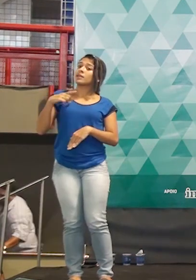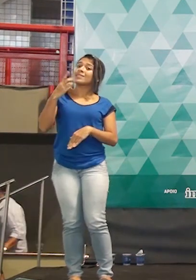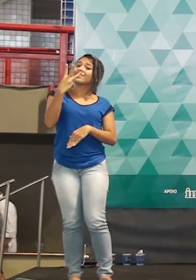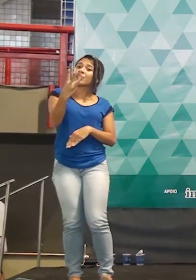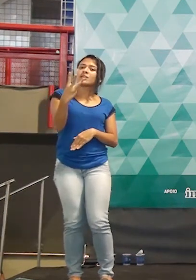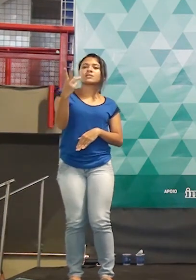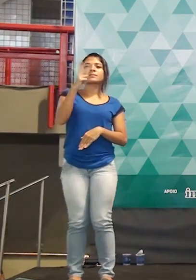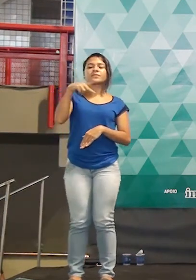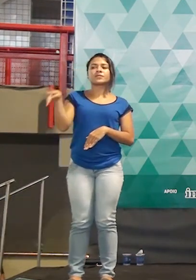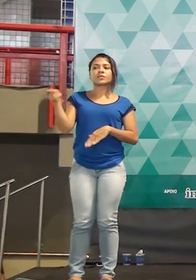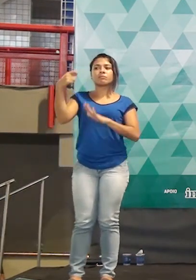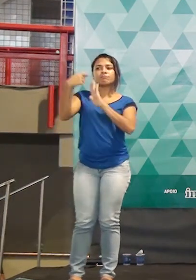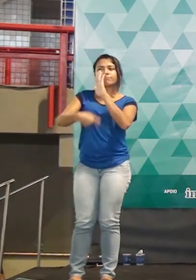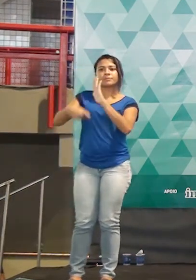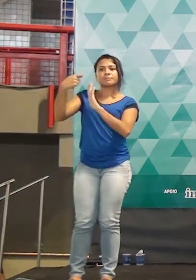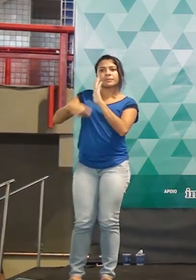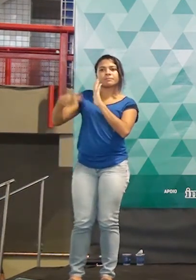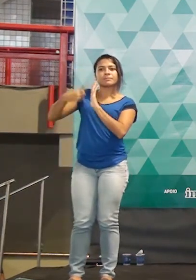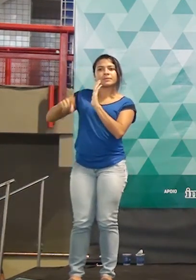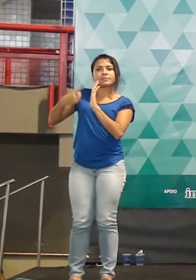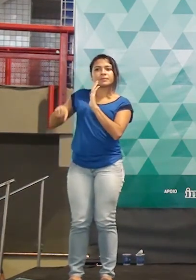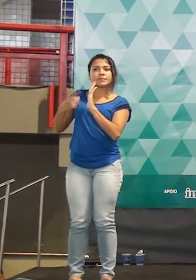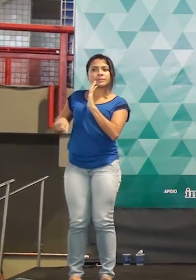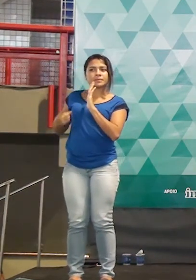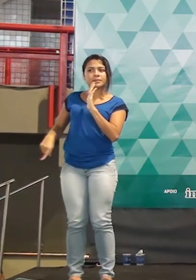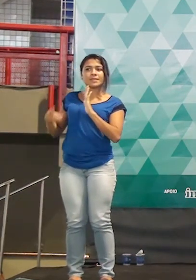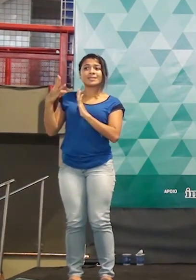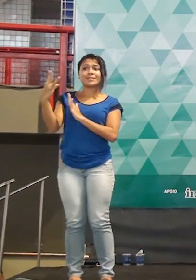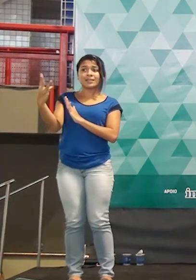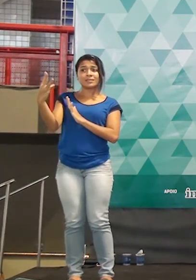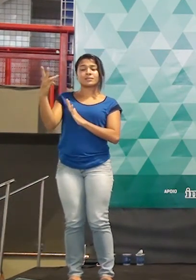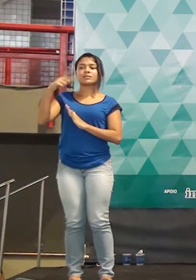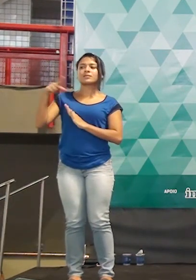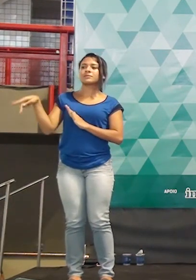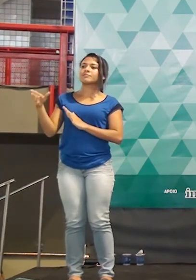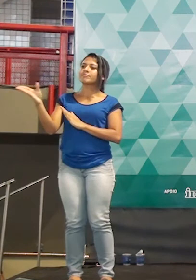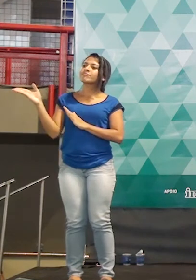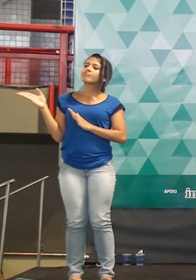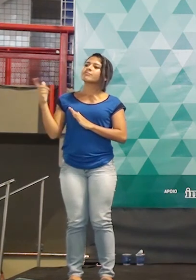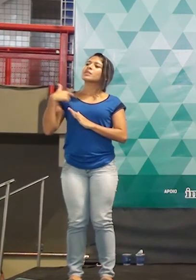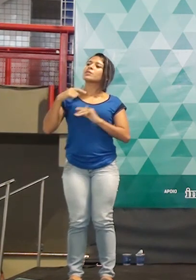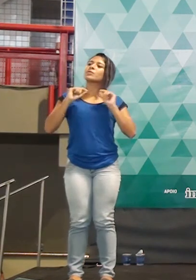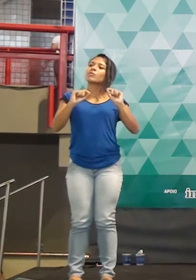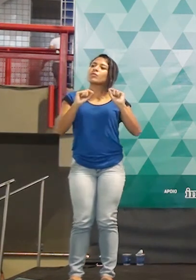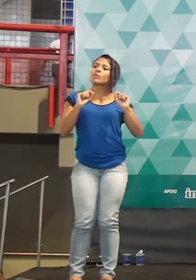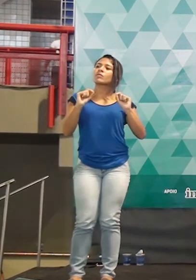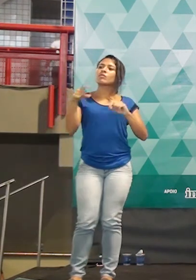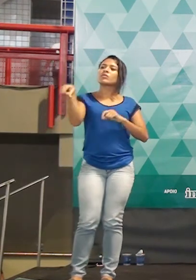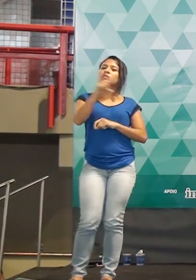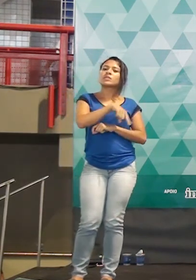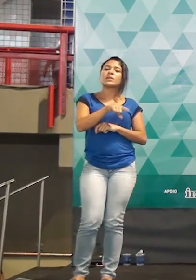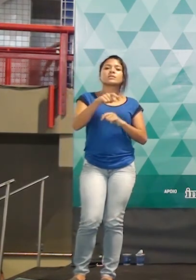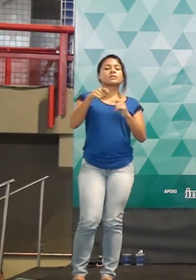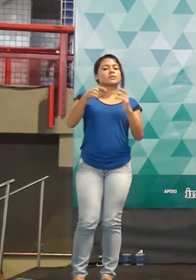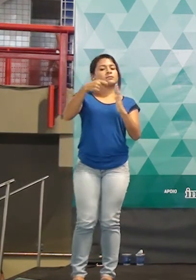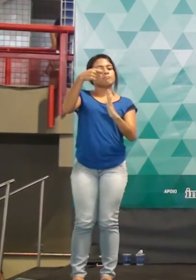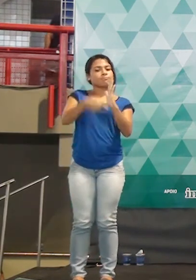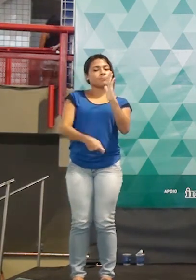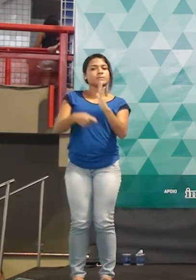corretores, certo? Eu faço parte da correção do simulado, que vocês irão fazer 2 antes do